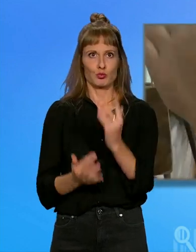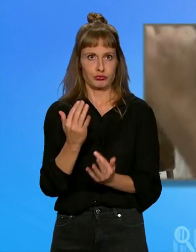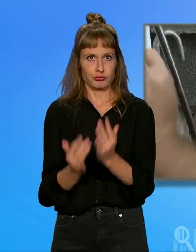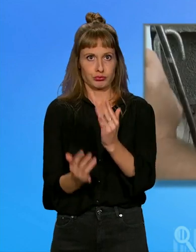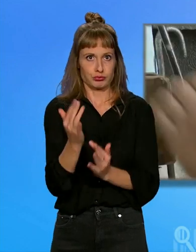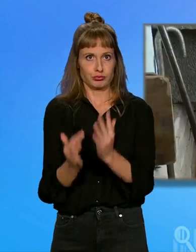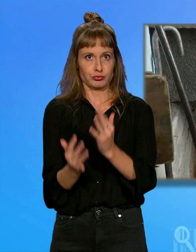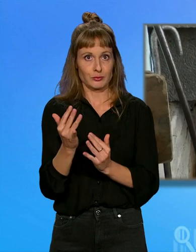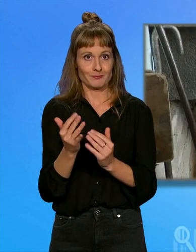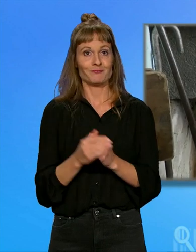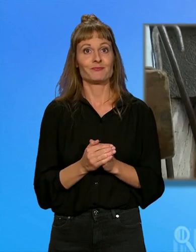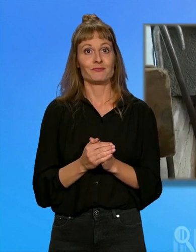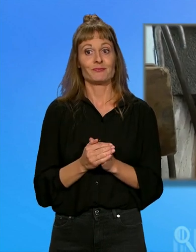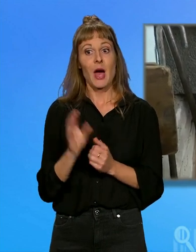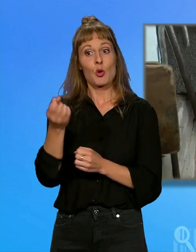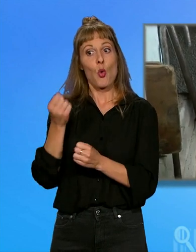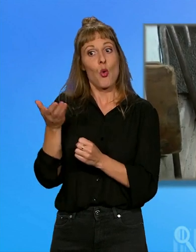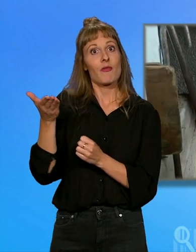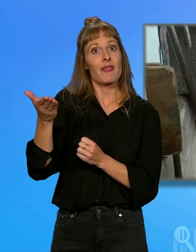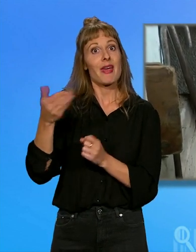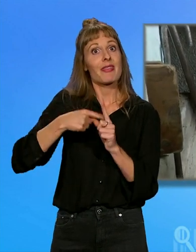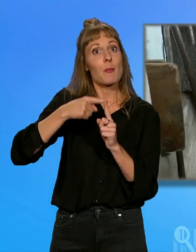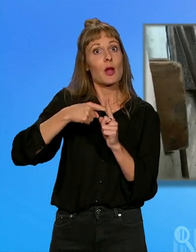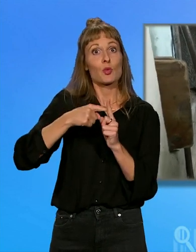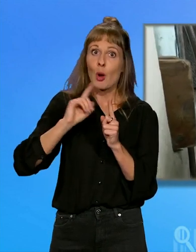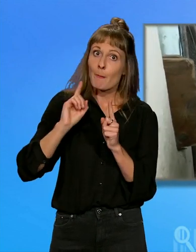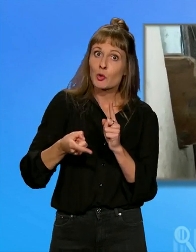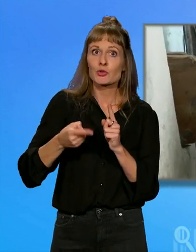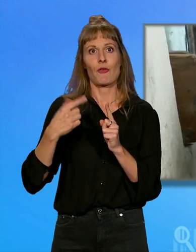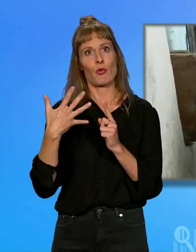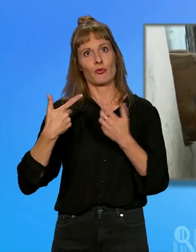Temperatur bis zu 75 Grad erreichen.